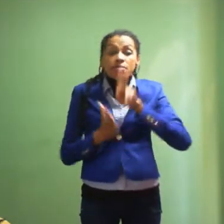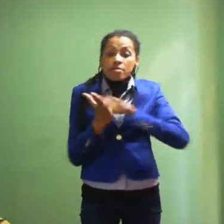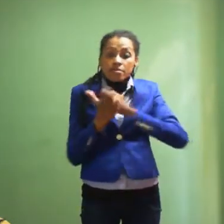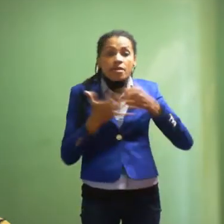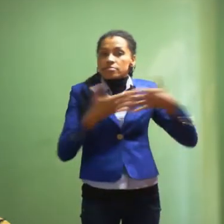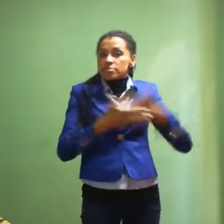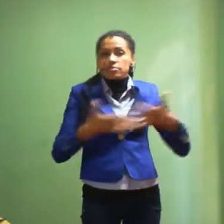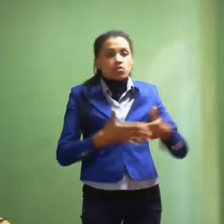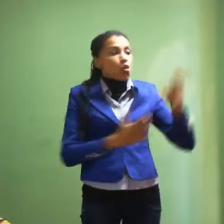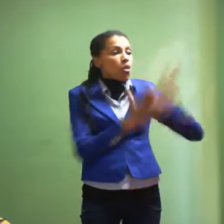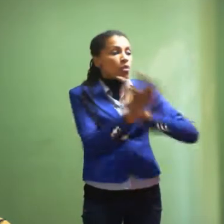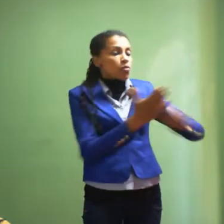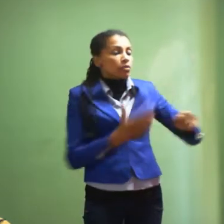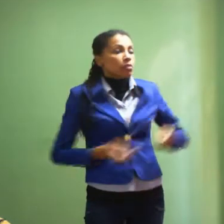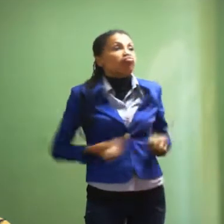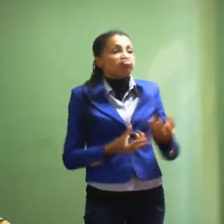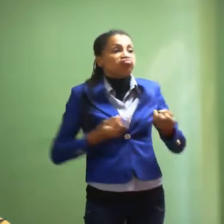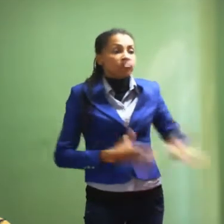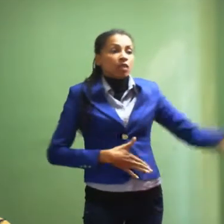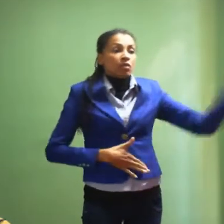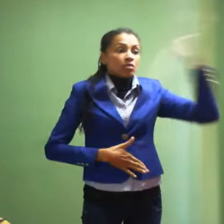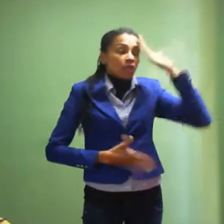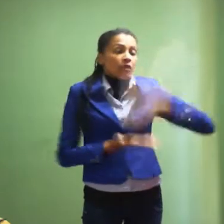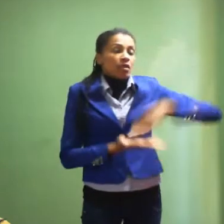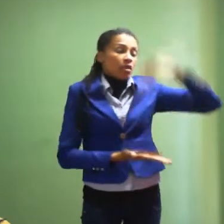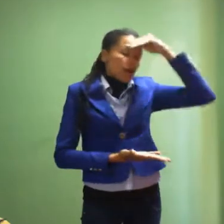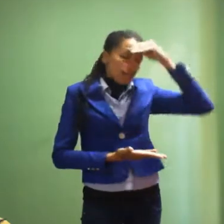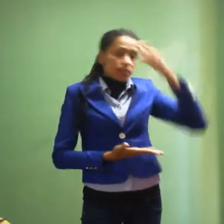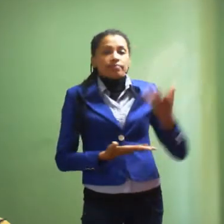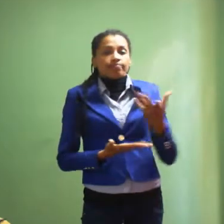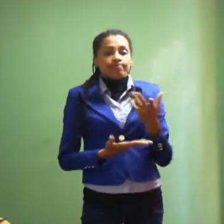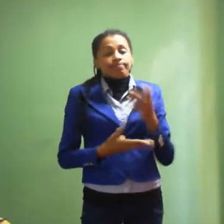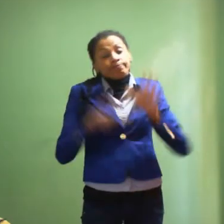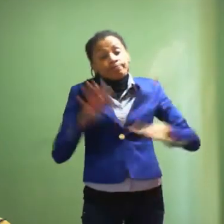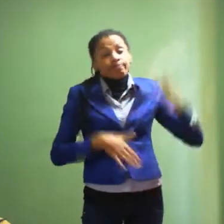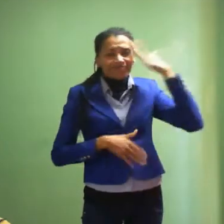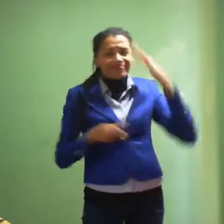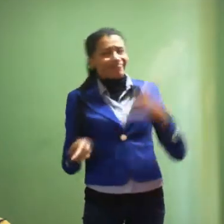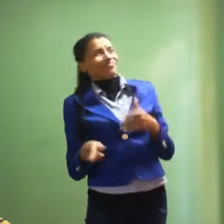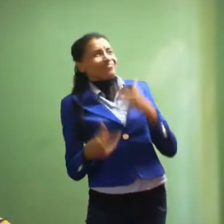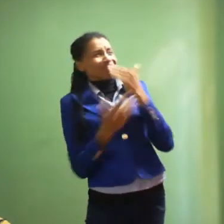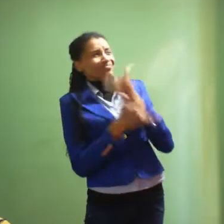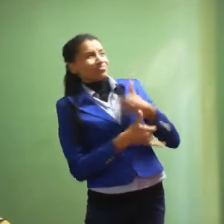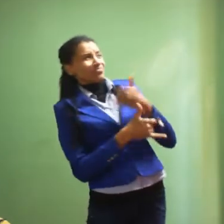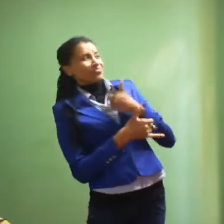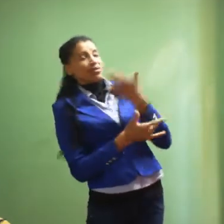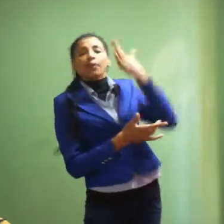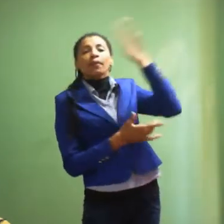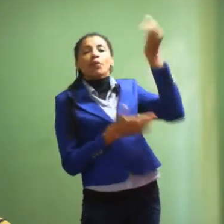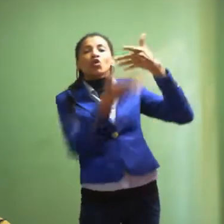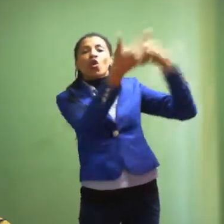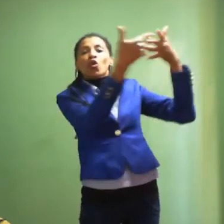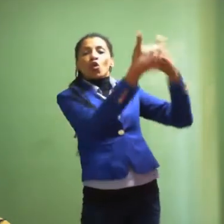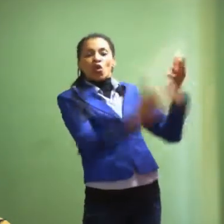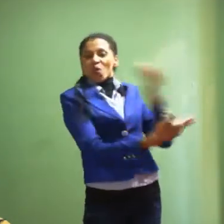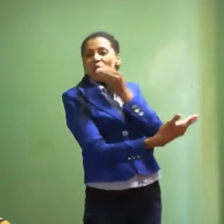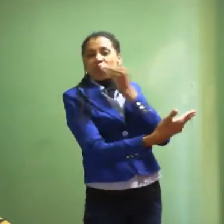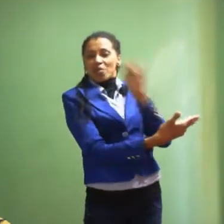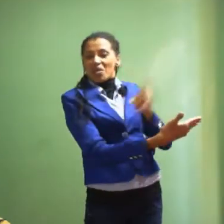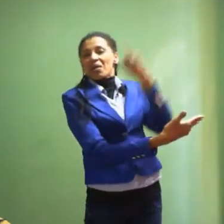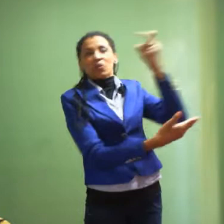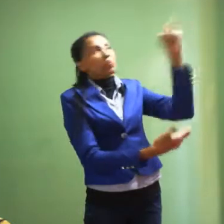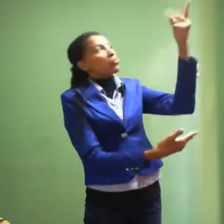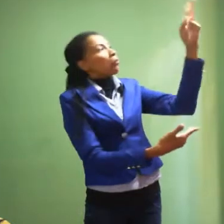los textos escritos para transmitir un saber académico. Entonces, si ellos van a ver que, por ejemplo, hicimos una receta y la plasmamos por